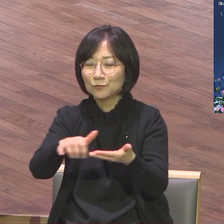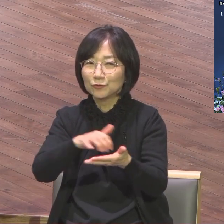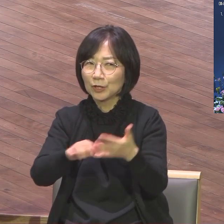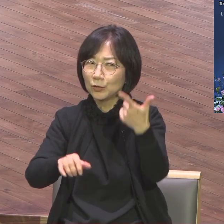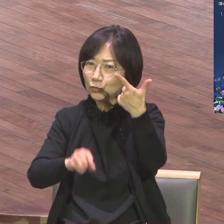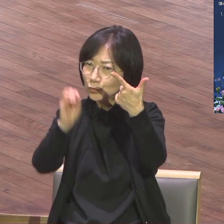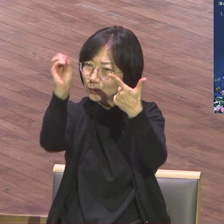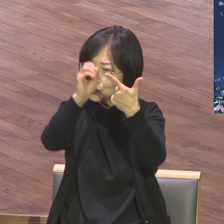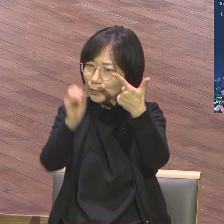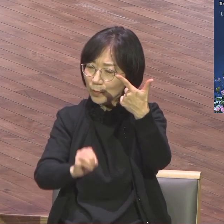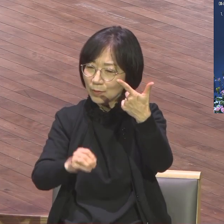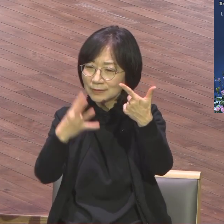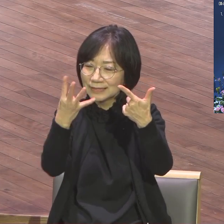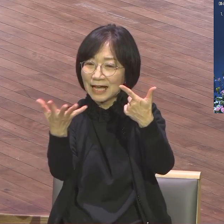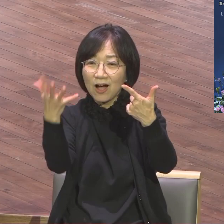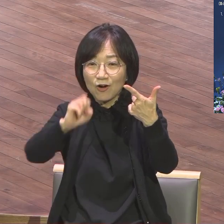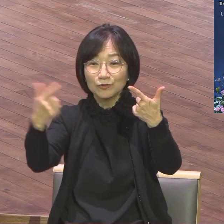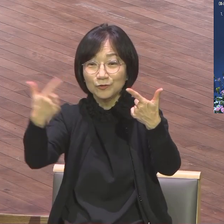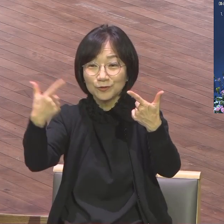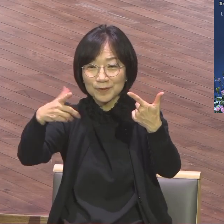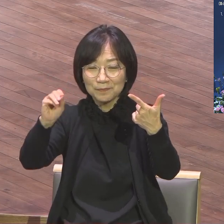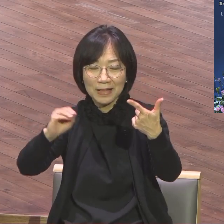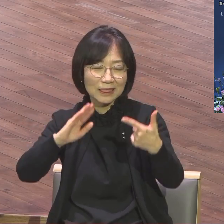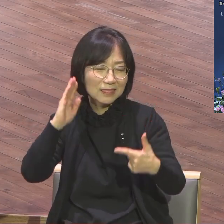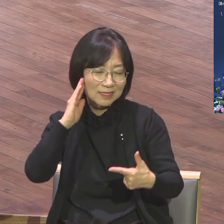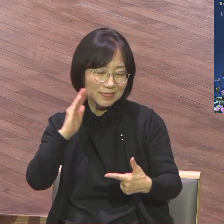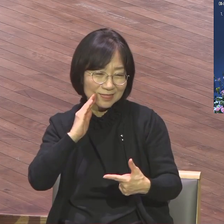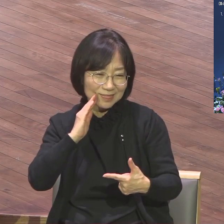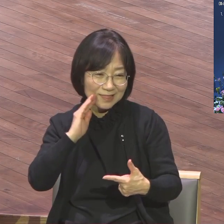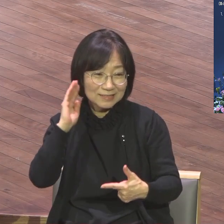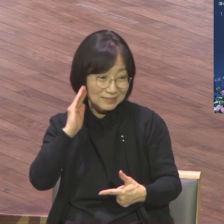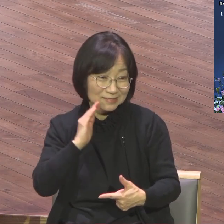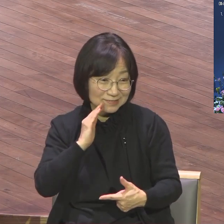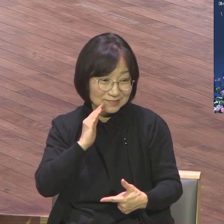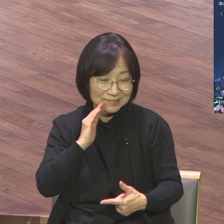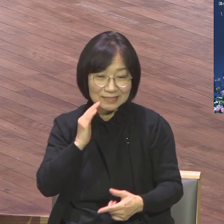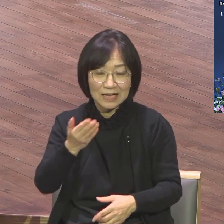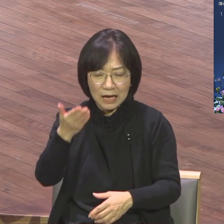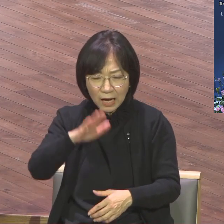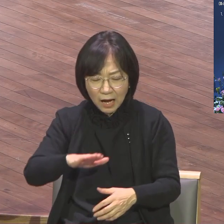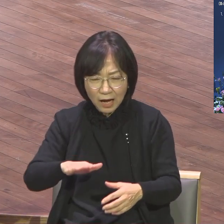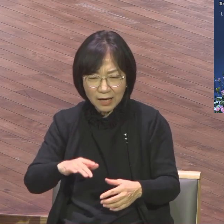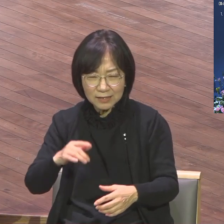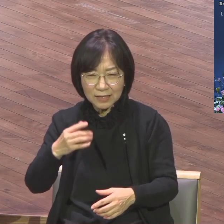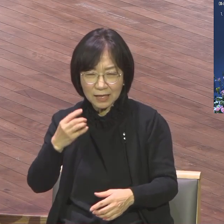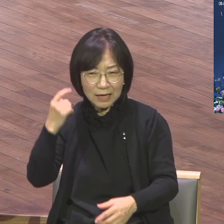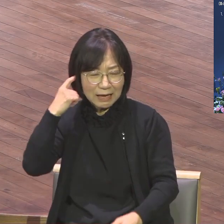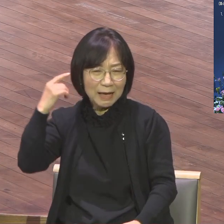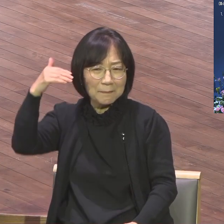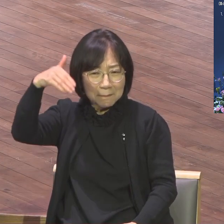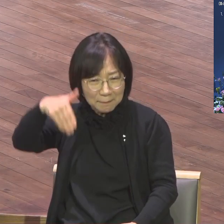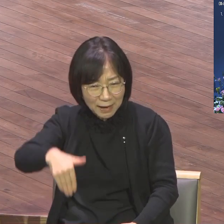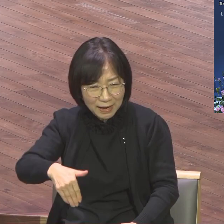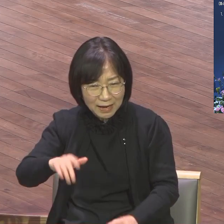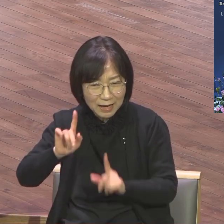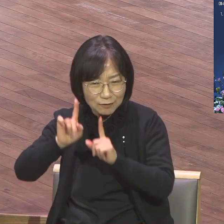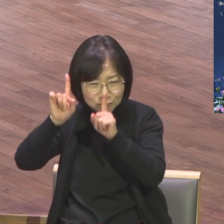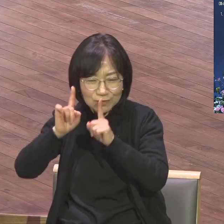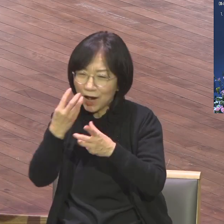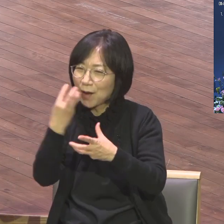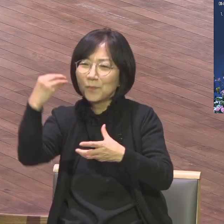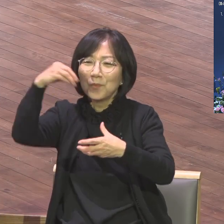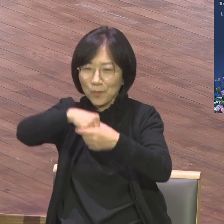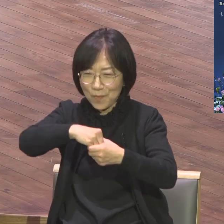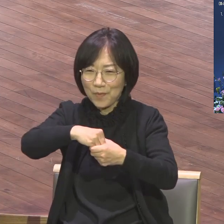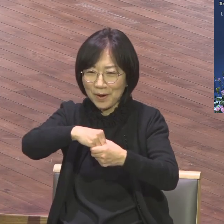4억 6천만 명이 청각장애인입니다. 그런데 여기서 난청을 이 다양한